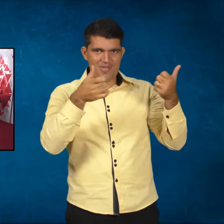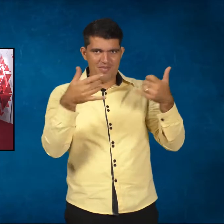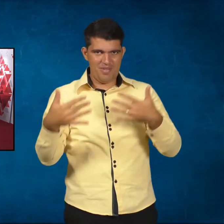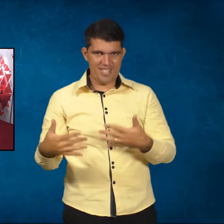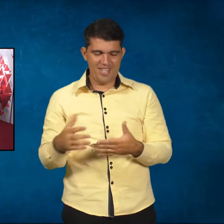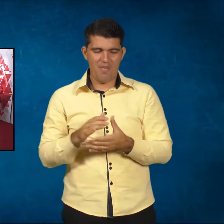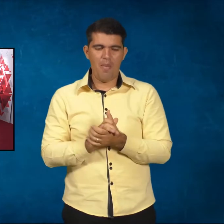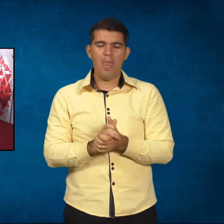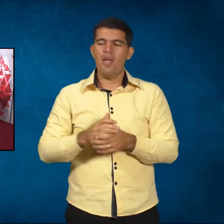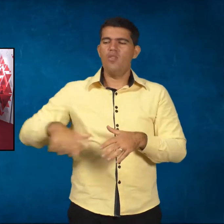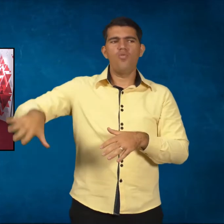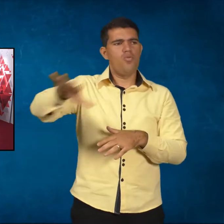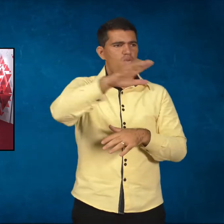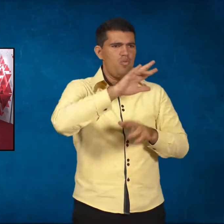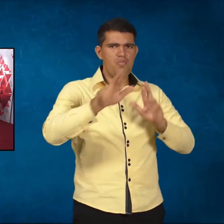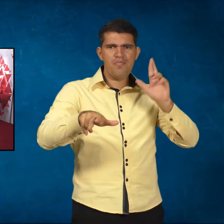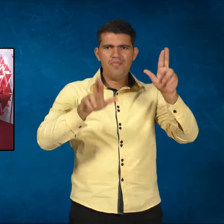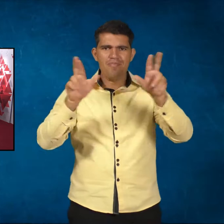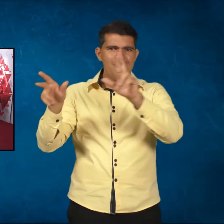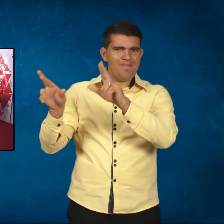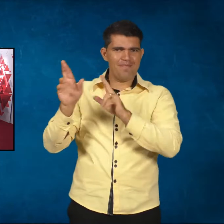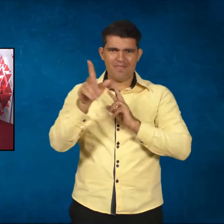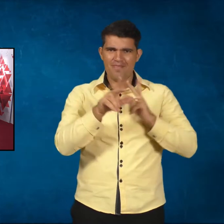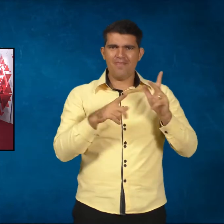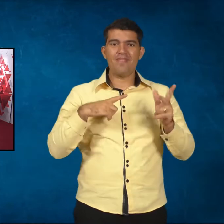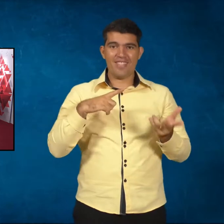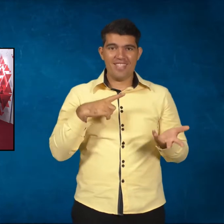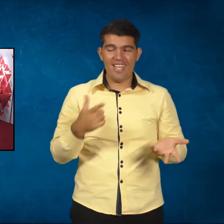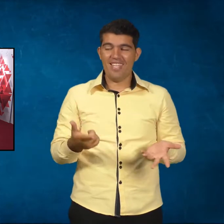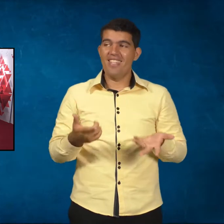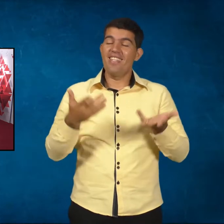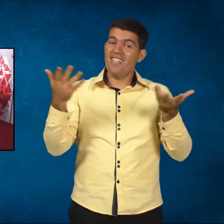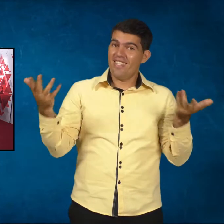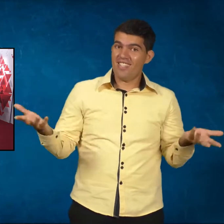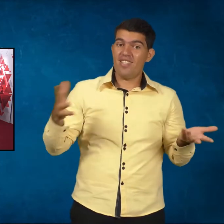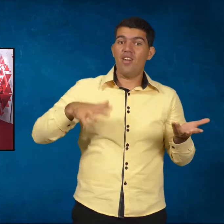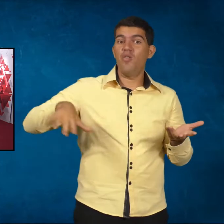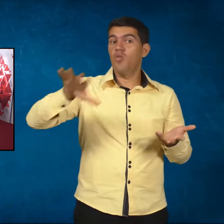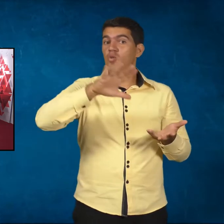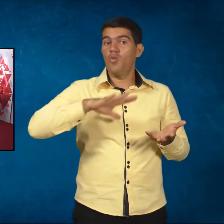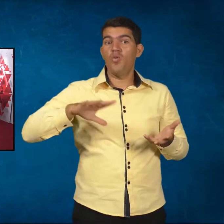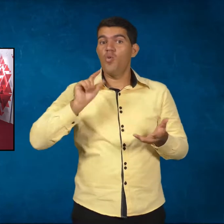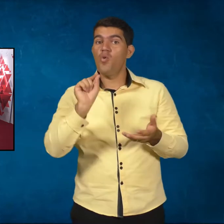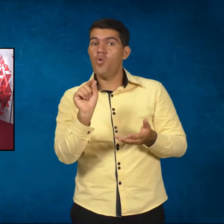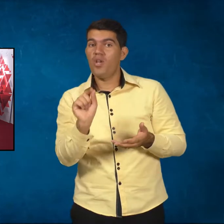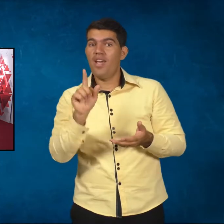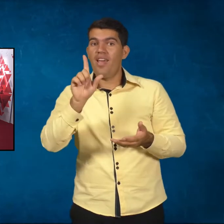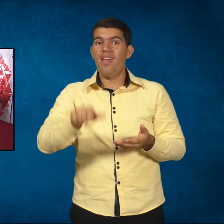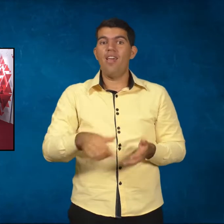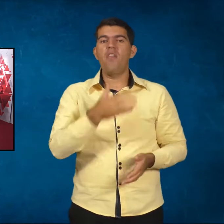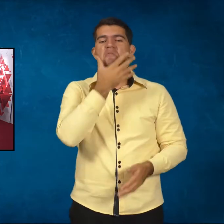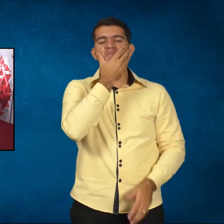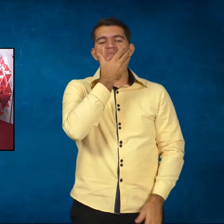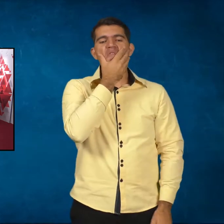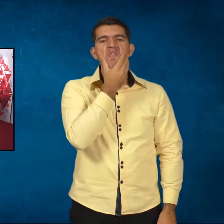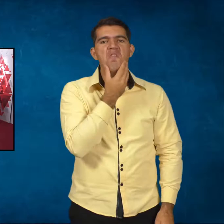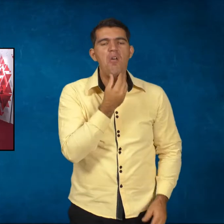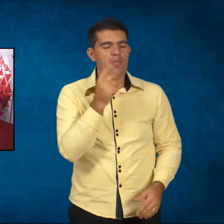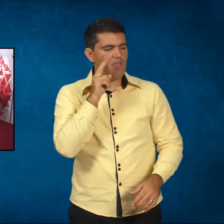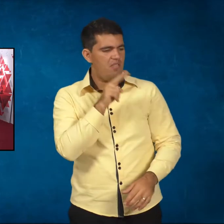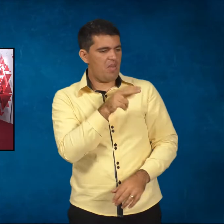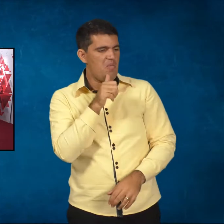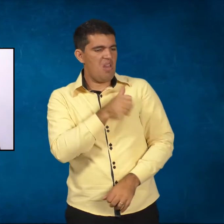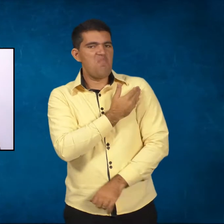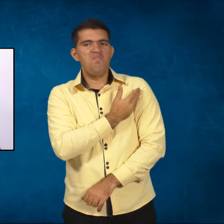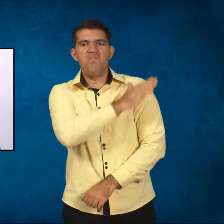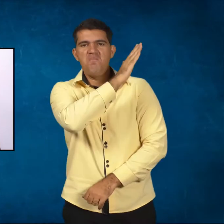esse universo é bastante heterogêneo aí então faz parte também desse universo a questão enfrentada pelo machismo com relação às